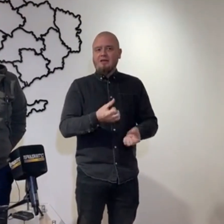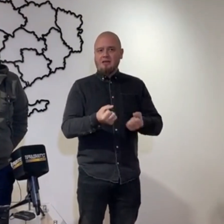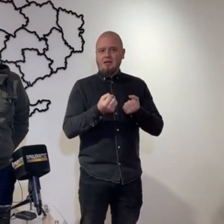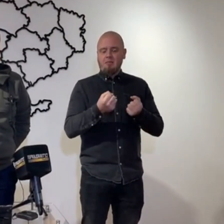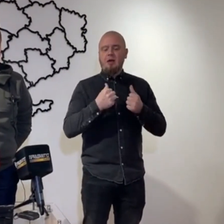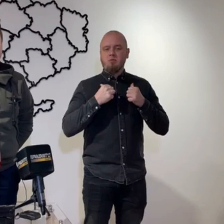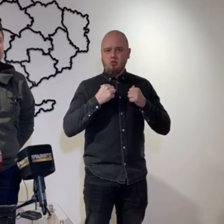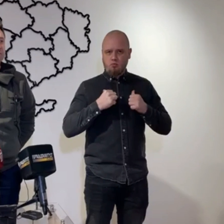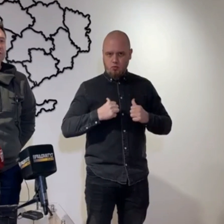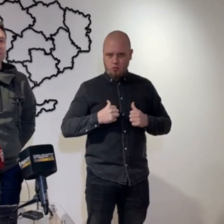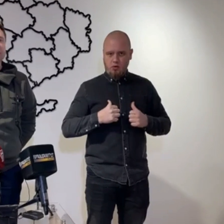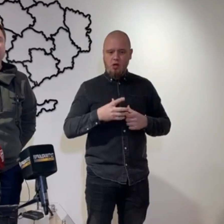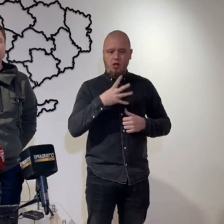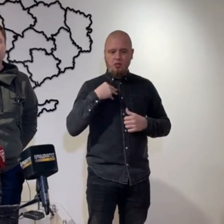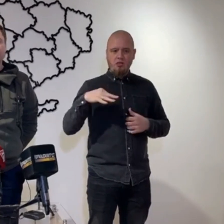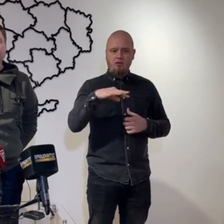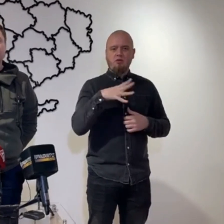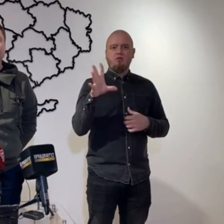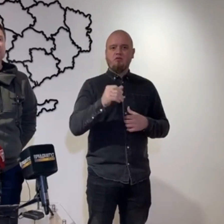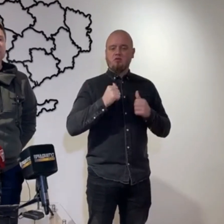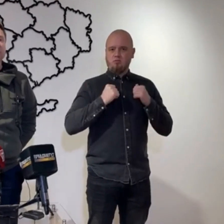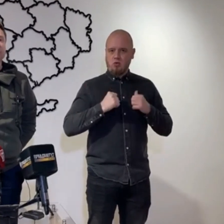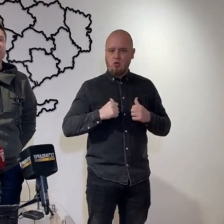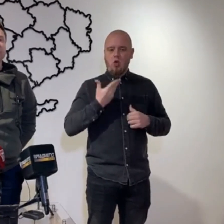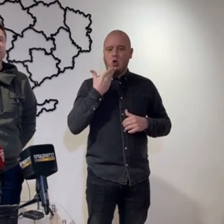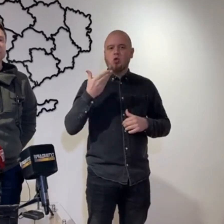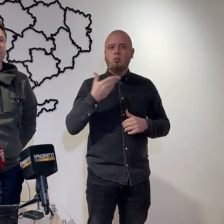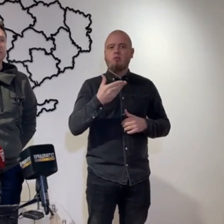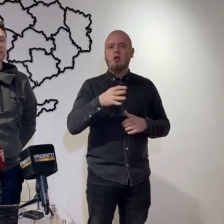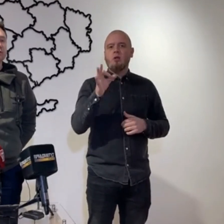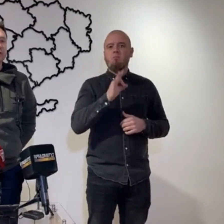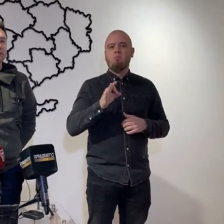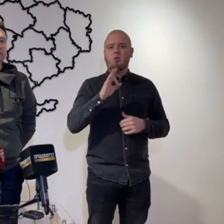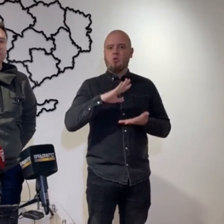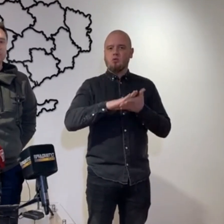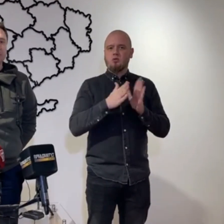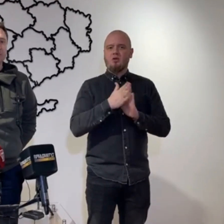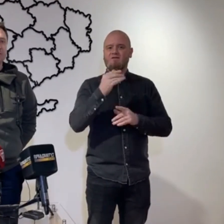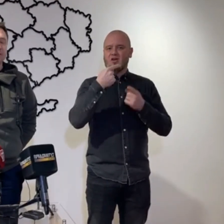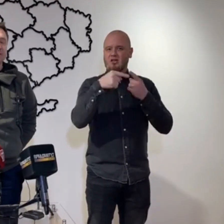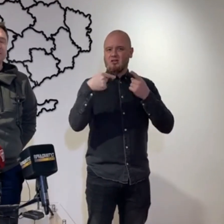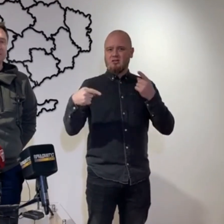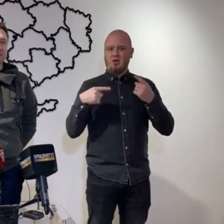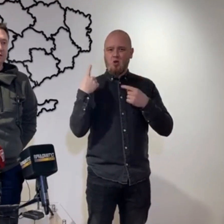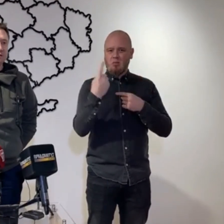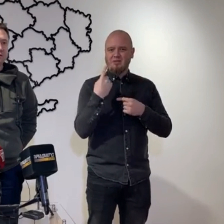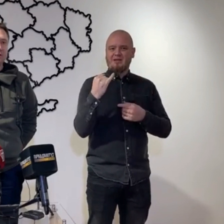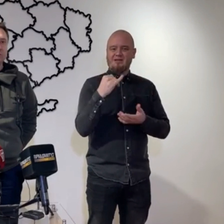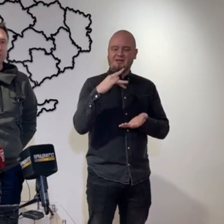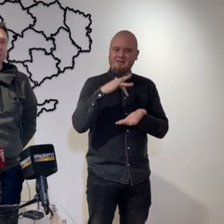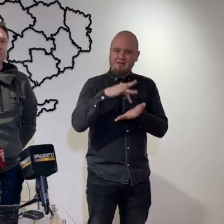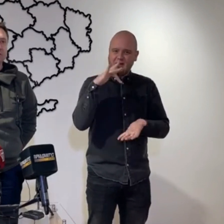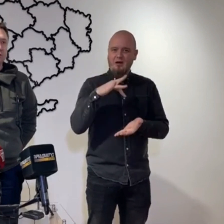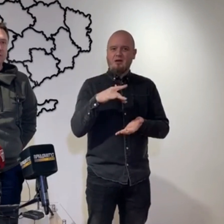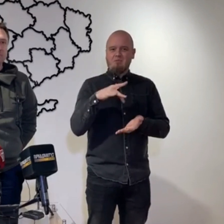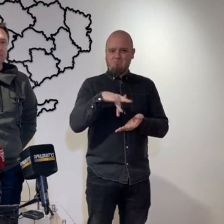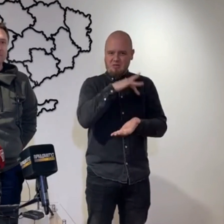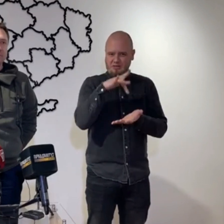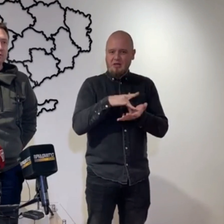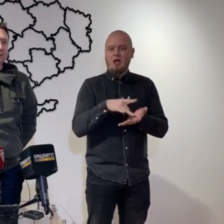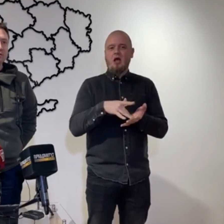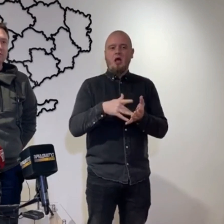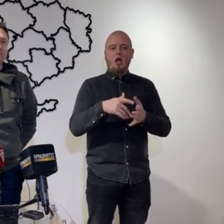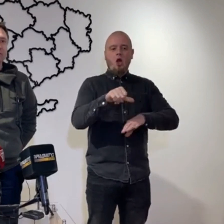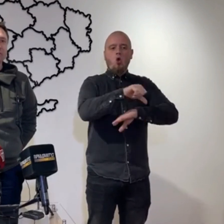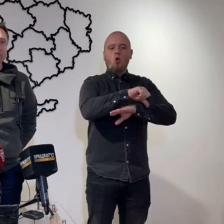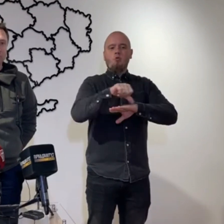Тримаємо спокій, на Львівщині все спокійно. Доповідали про ситуацію в інших областях і містах. Рубежі